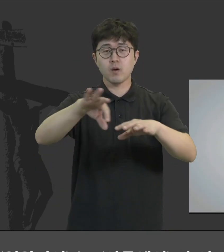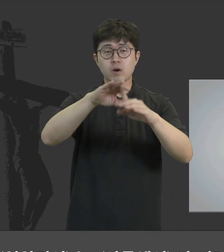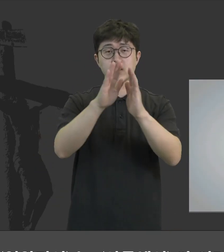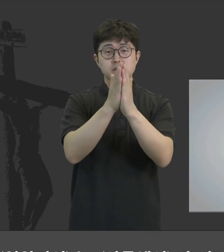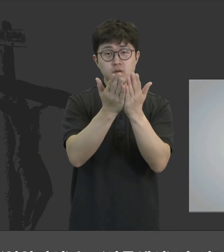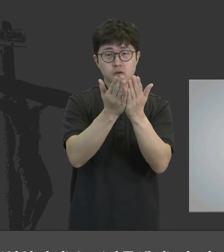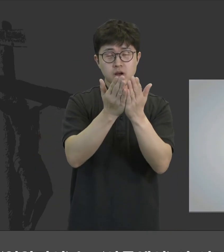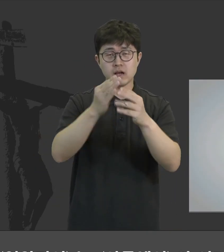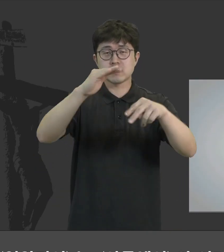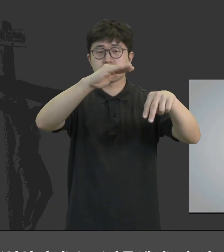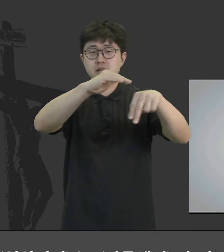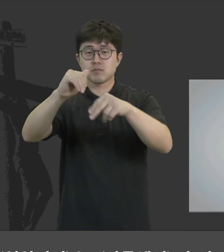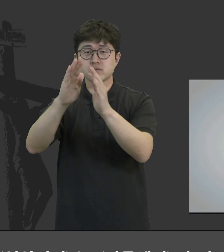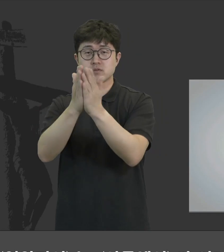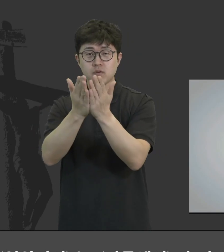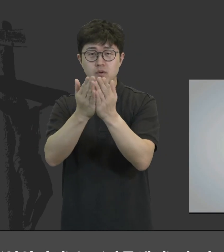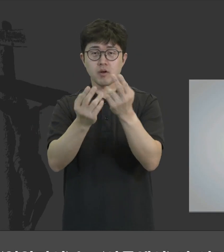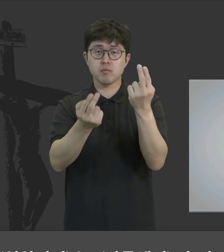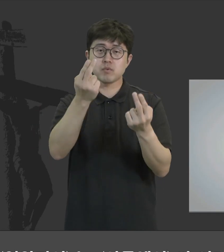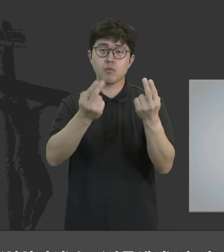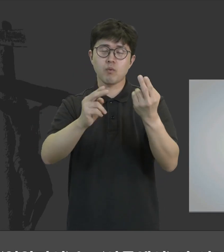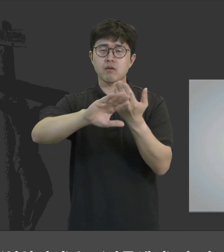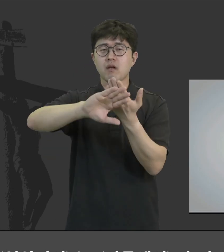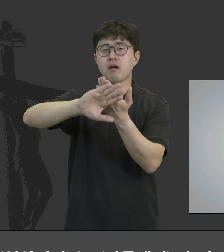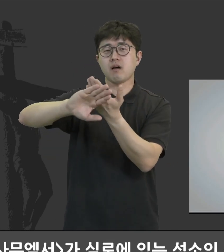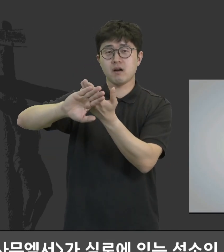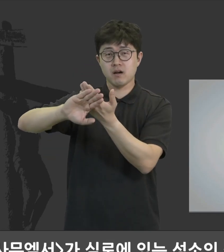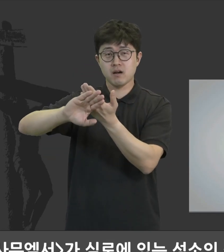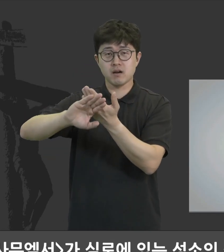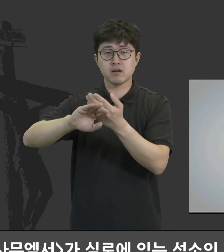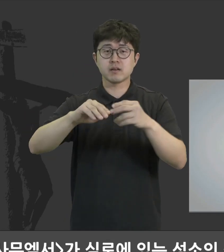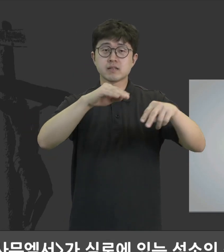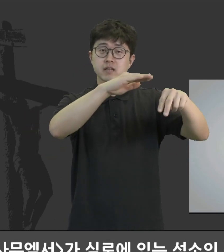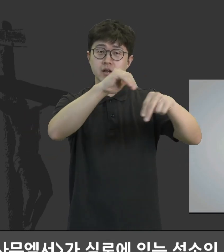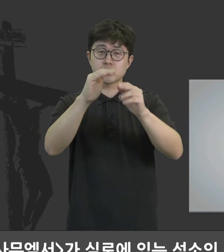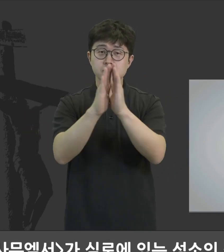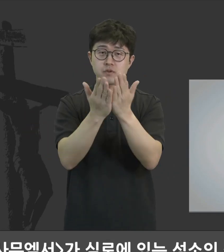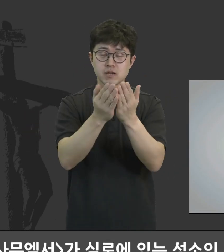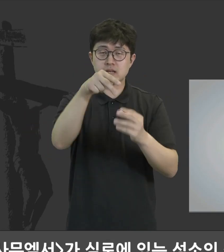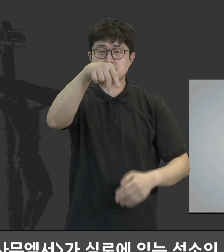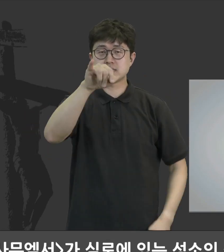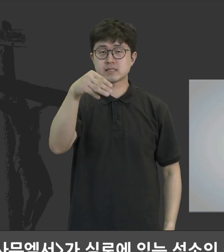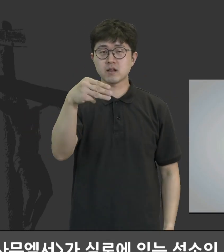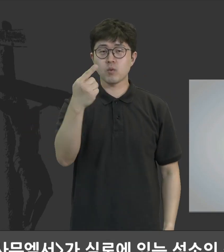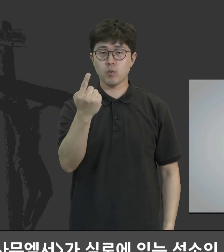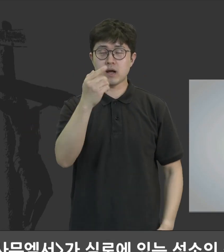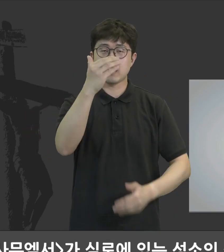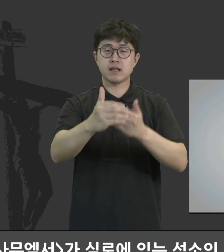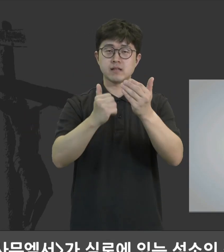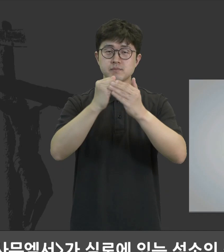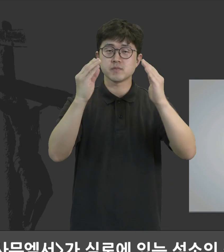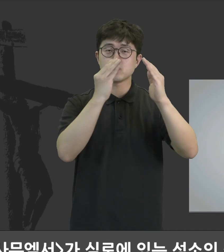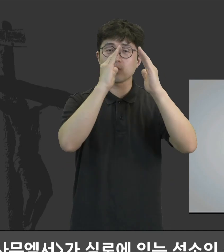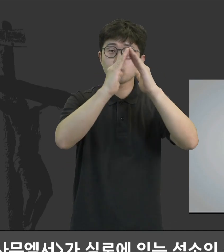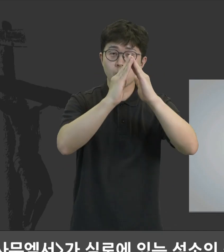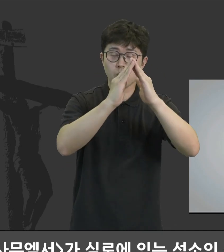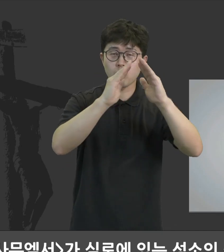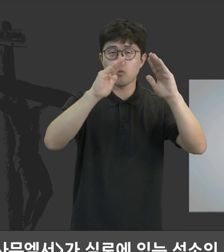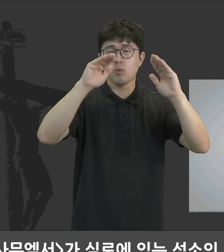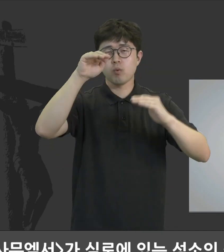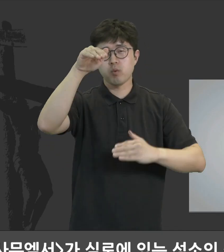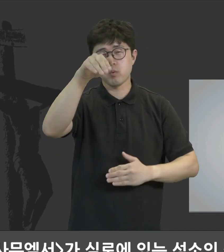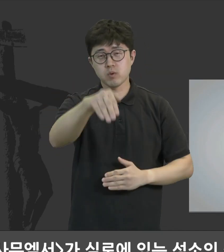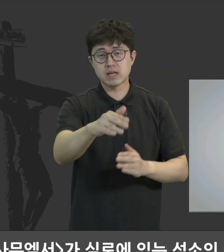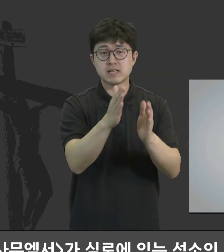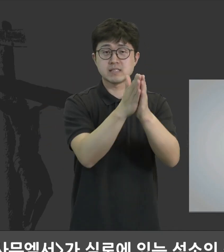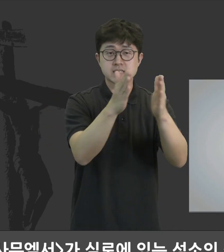열왕기서는 사무엘서와 여러 면에서 대조됩니다. 사무엘서가 실로에 있는 성소의 쇠퇴 이야기로 시작해